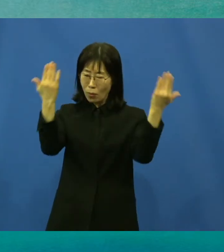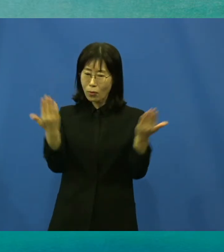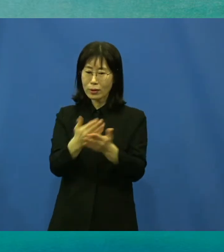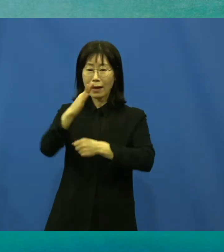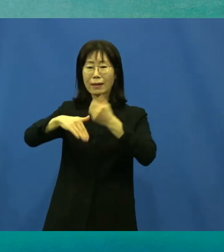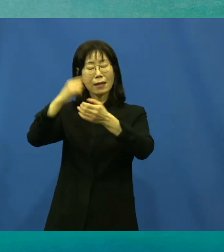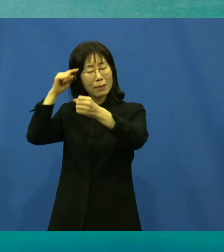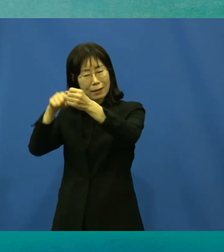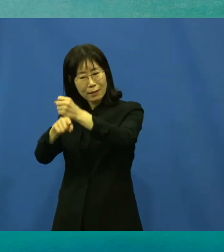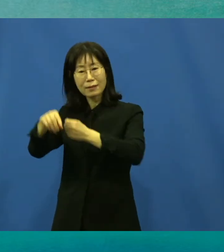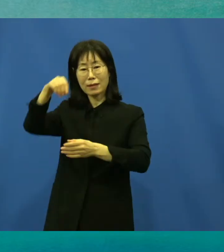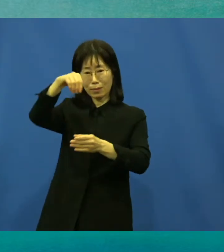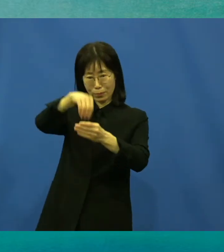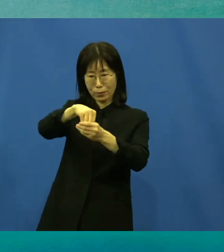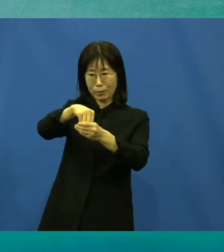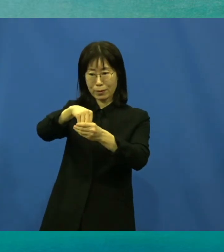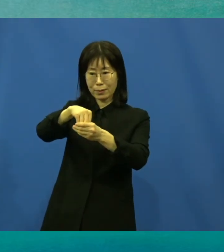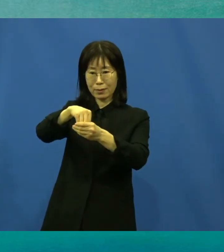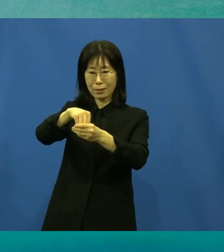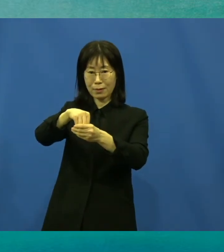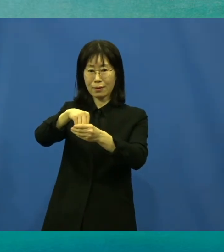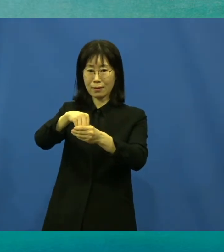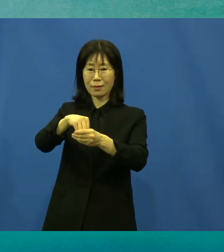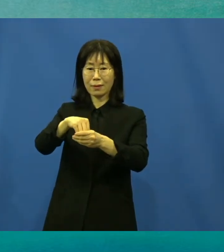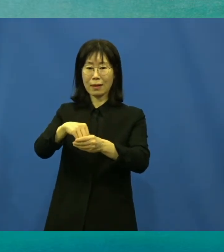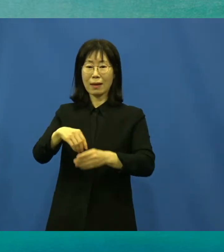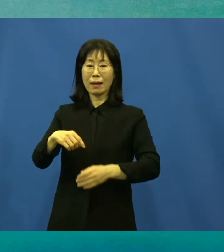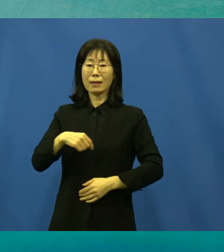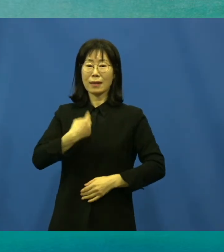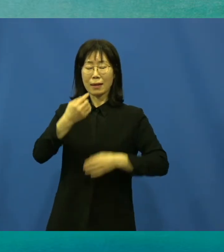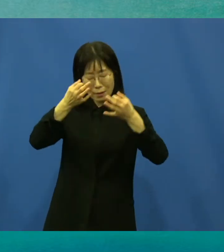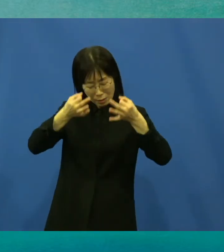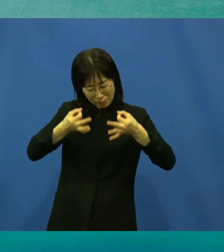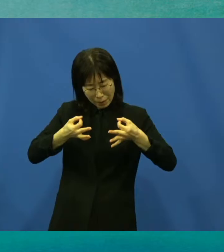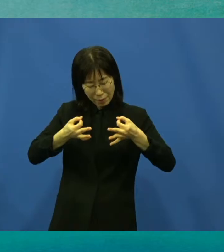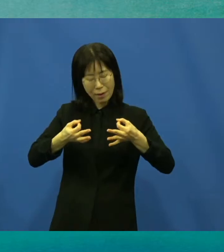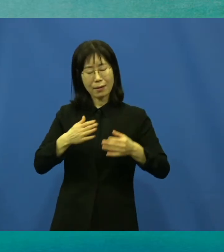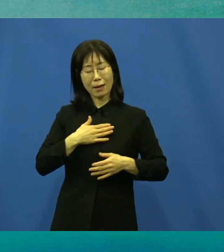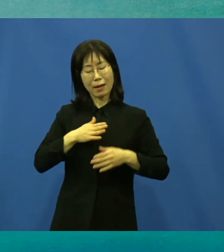내 연약함과 실패가 드러나는 일이기 때문에 어렵습니다. 그러나 물어야 한다.